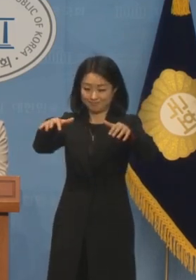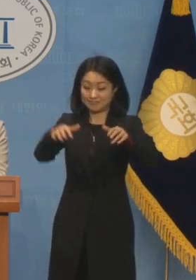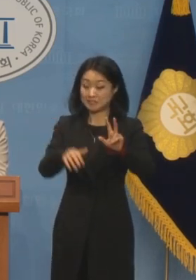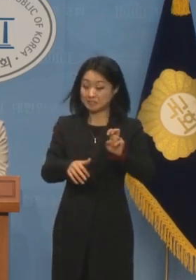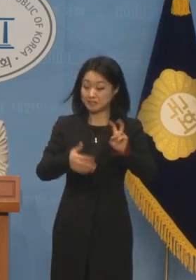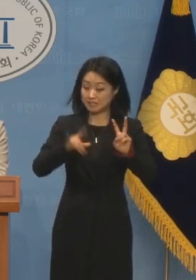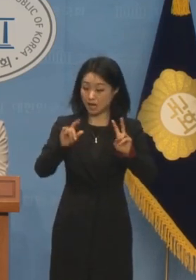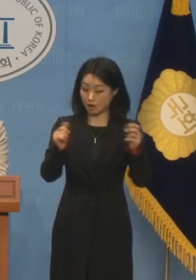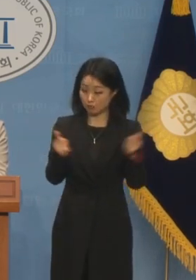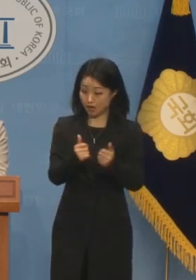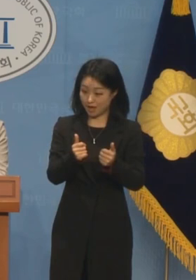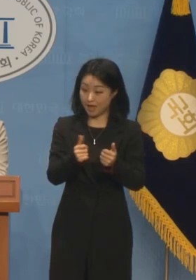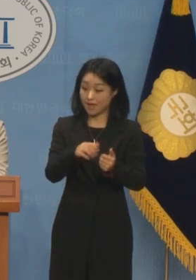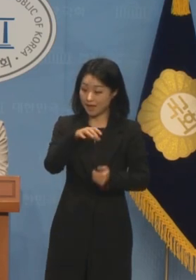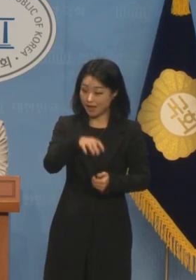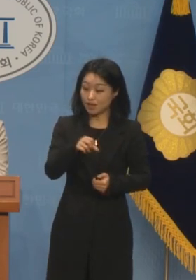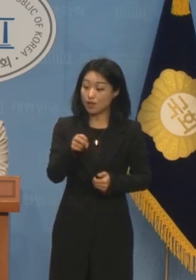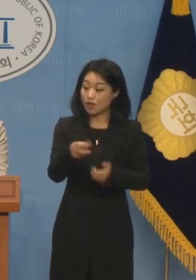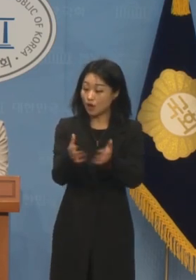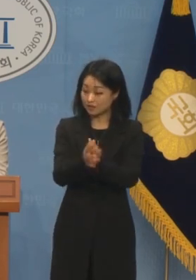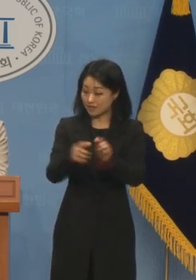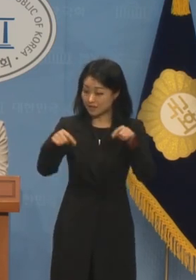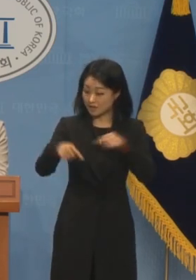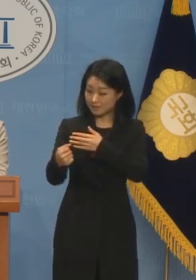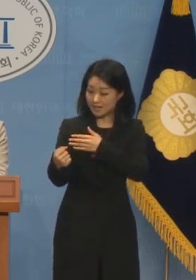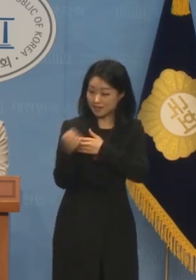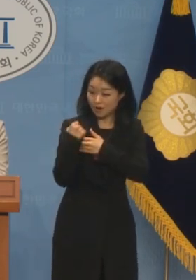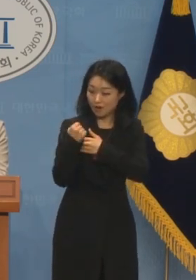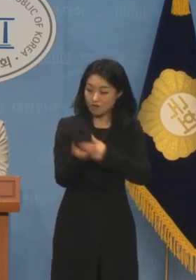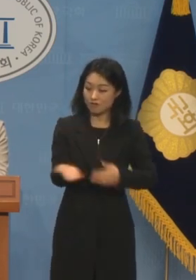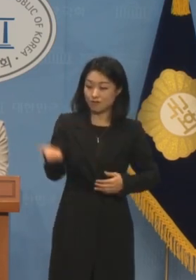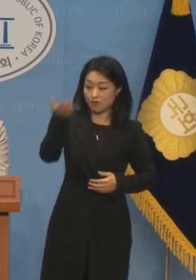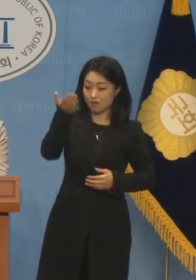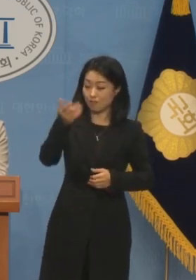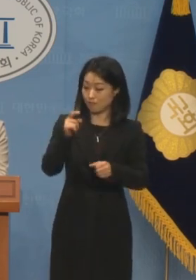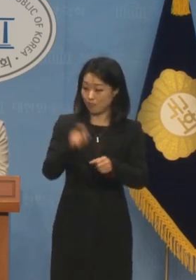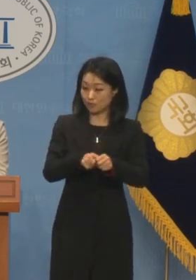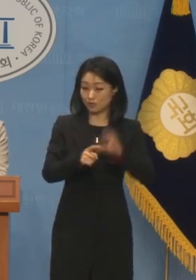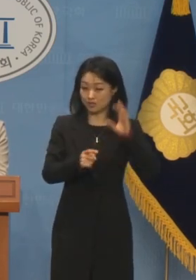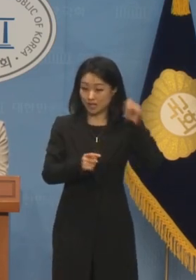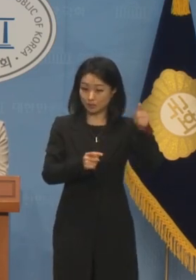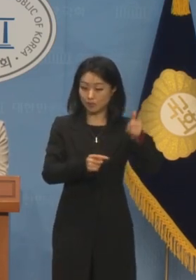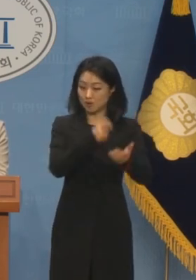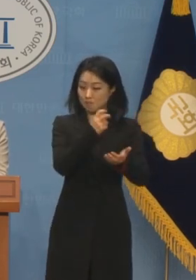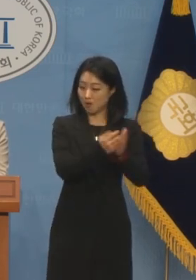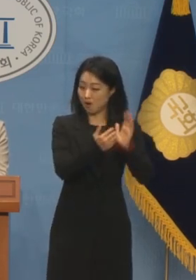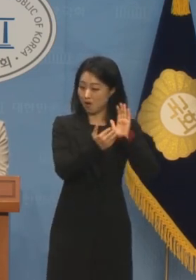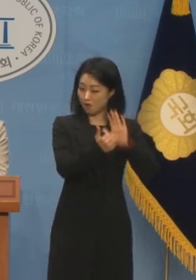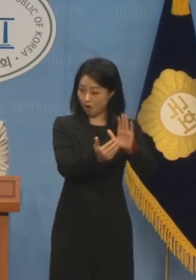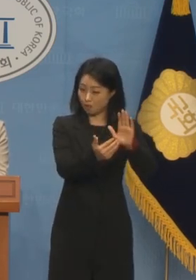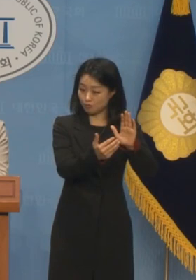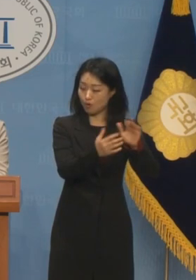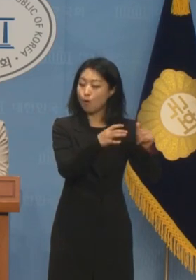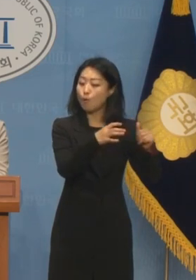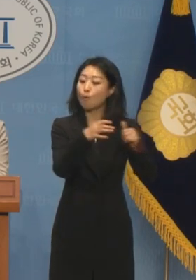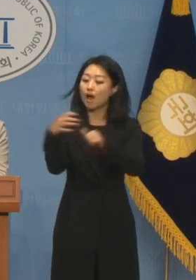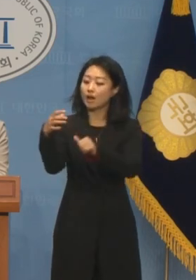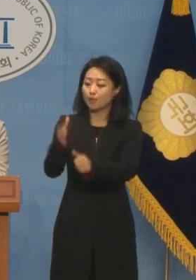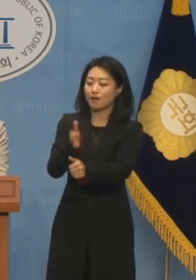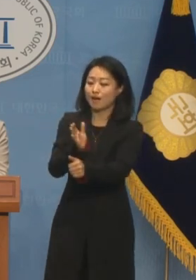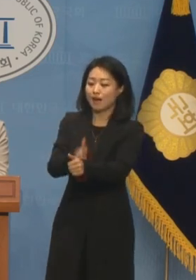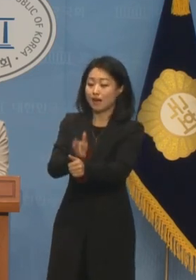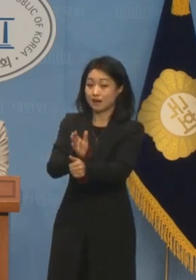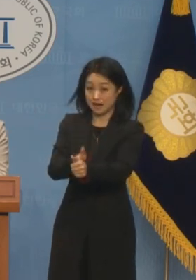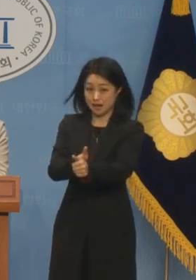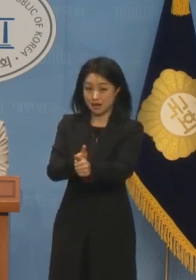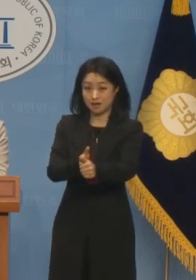22대 국회에서 여당의 협상력을 높이기 위해 대통령의 거부권을 적극 활용하라고